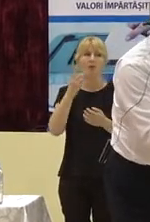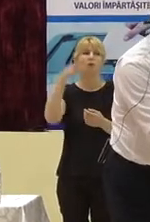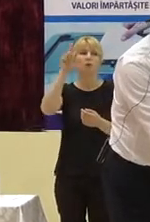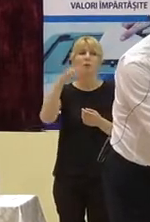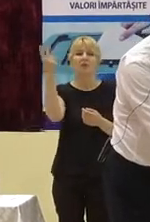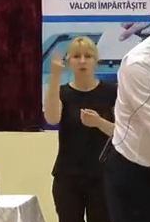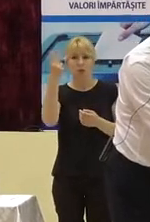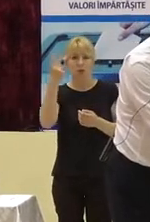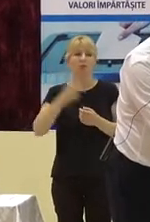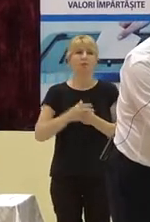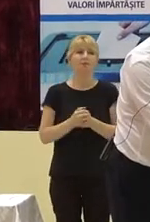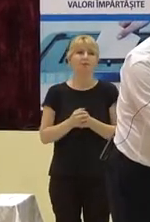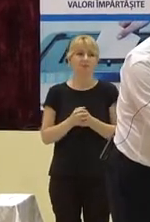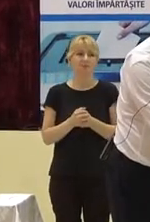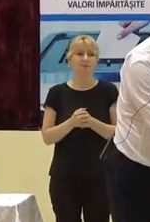Numărul 2.